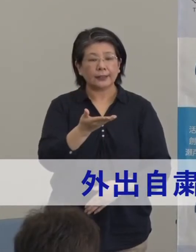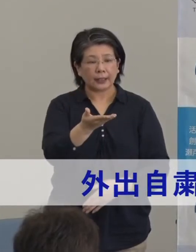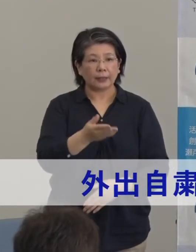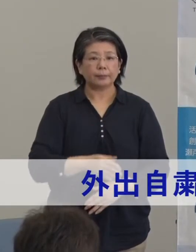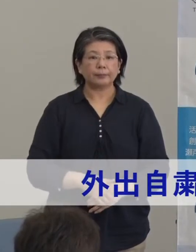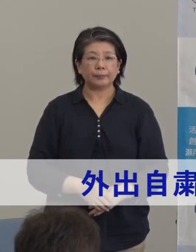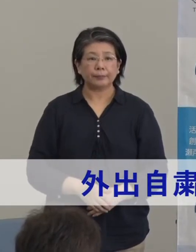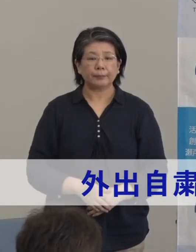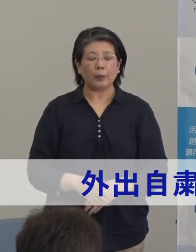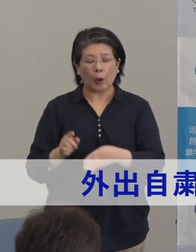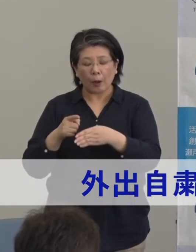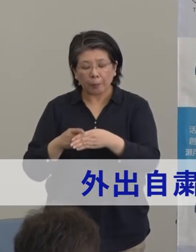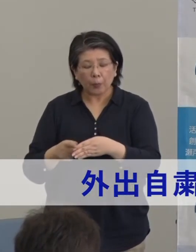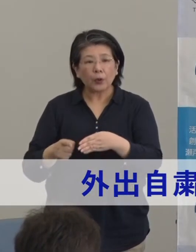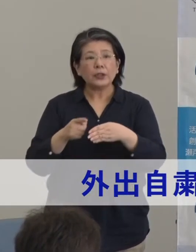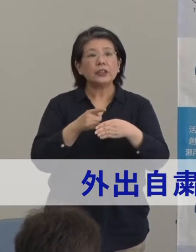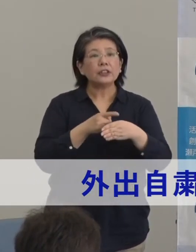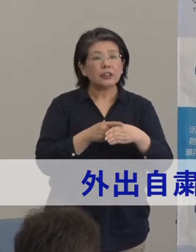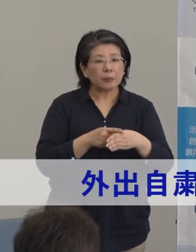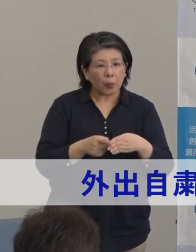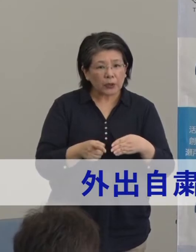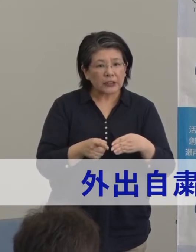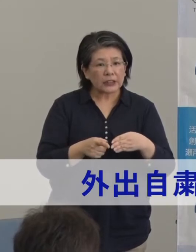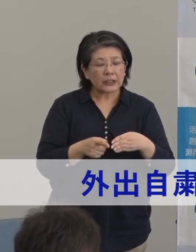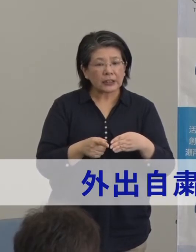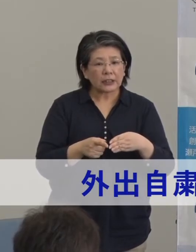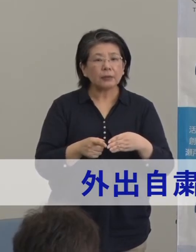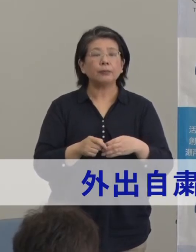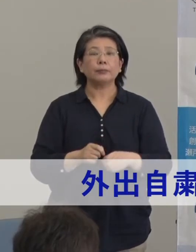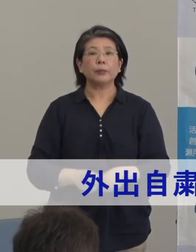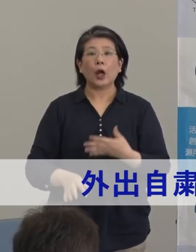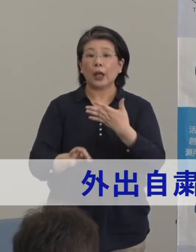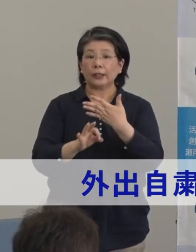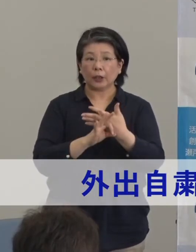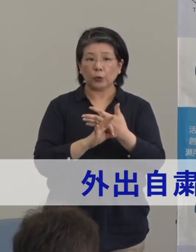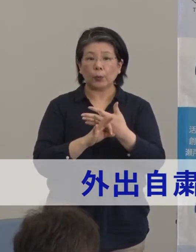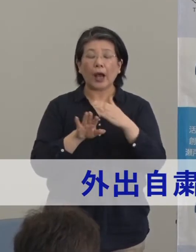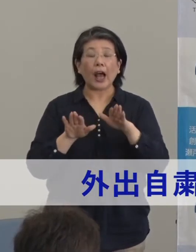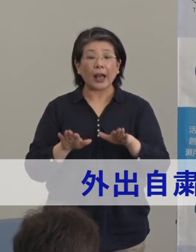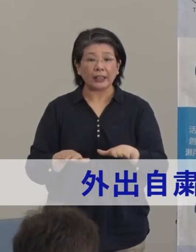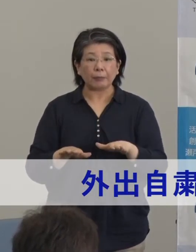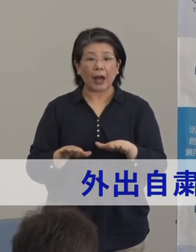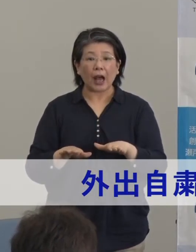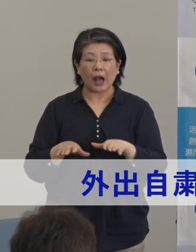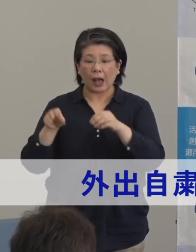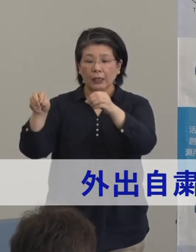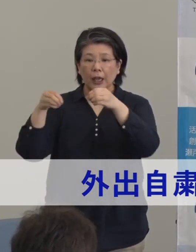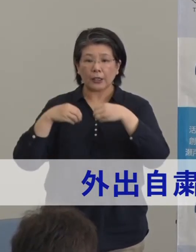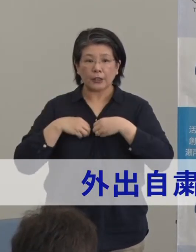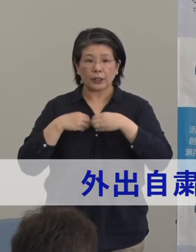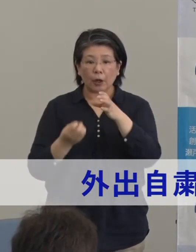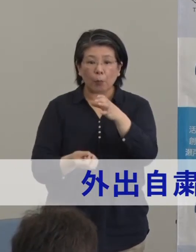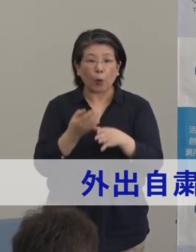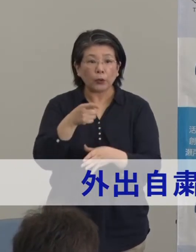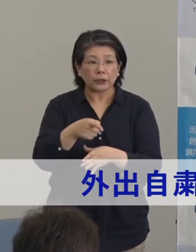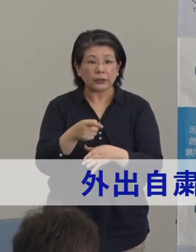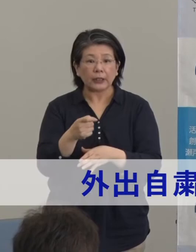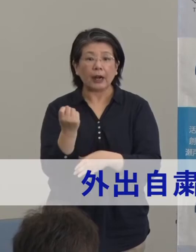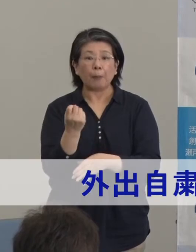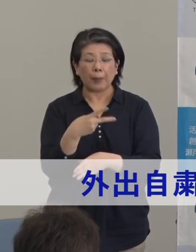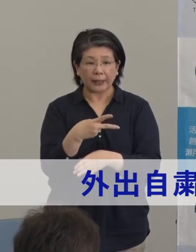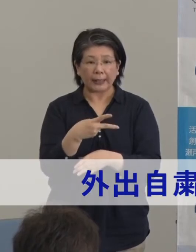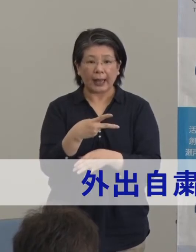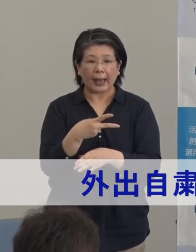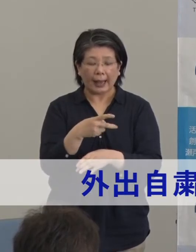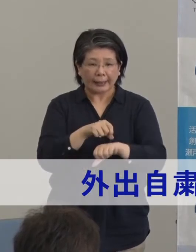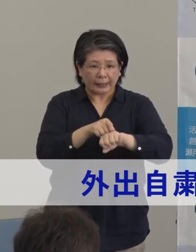そうですね、段階ごとに少しずつやっていくということと、あと例えば今じゃあ感染者が出たらやっぱりもう少しまた厳しくしていかなきゃならない、